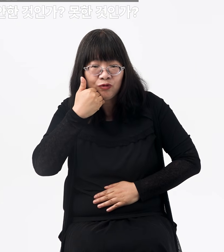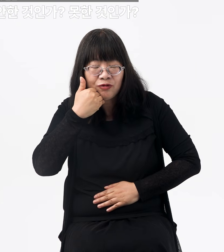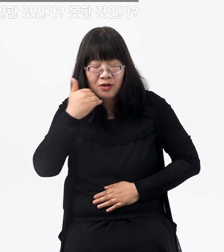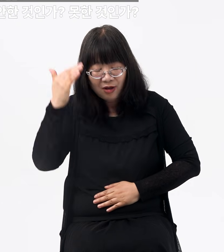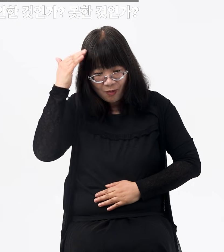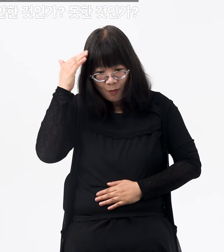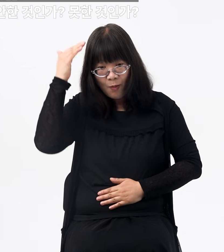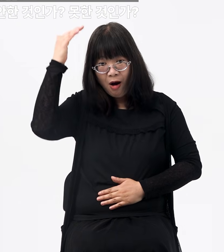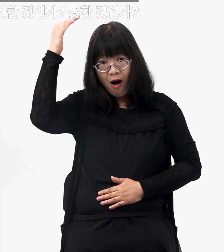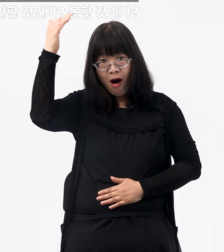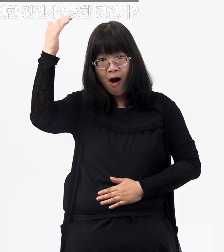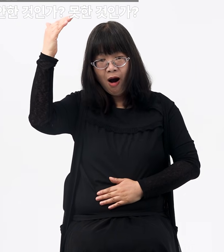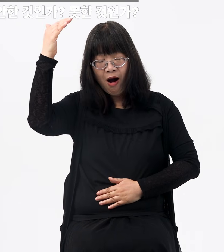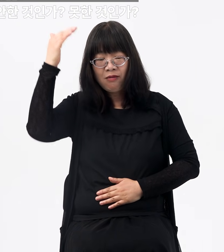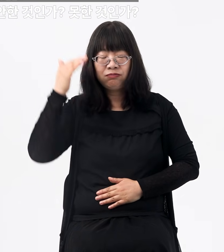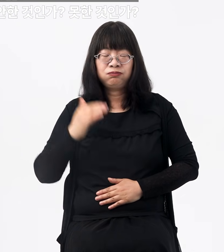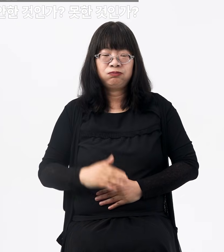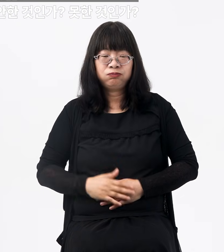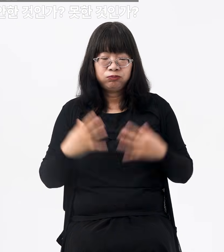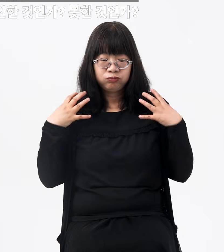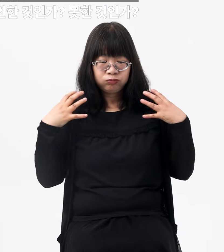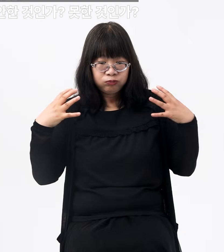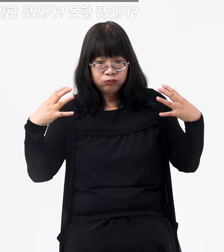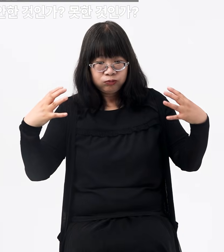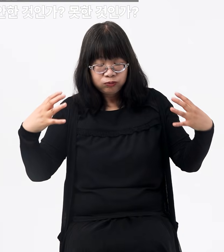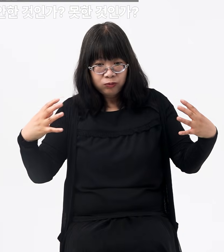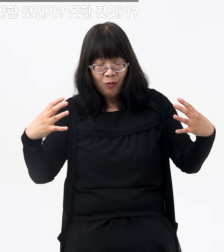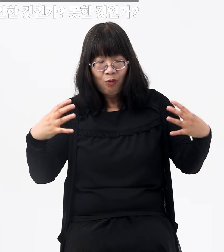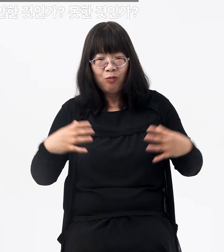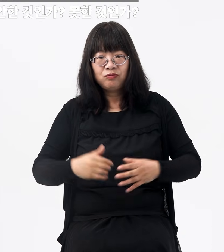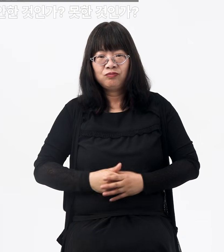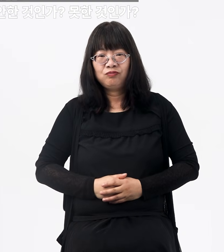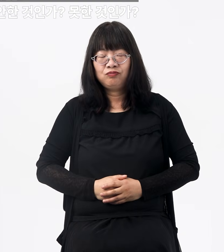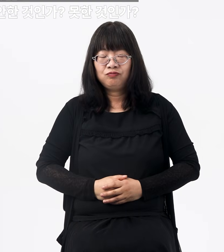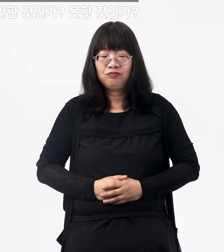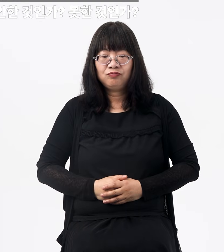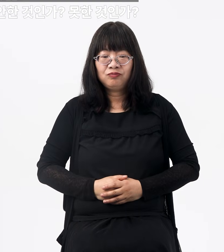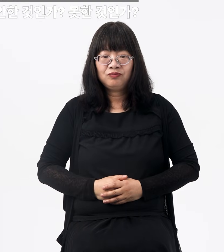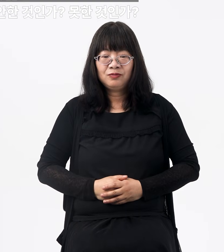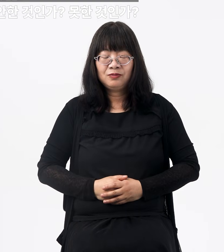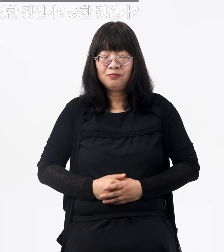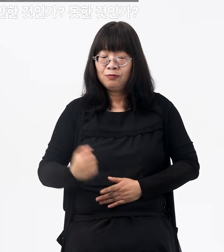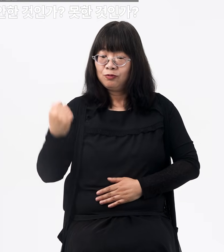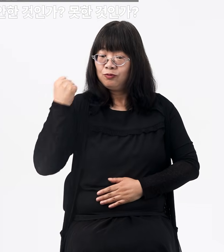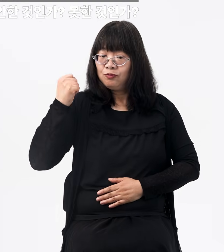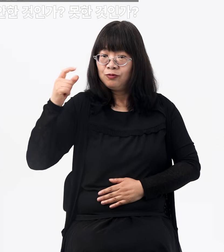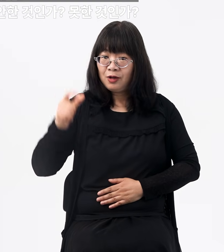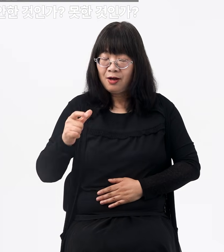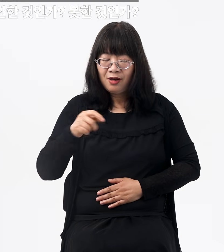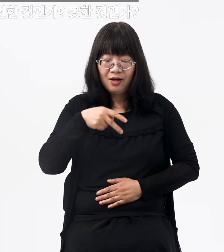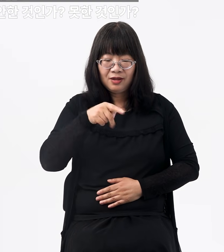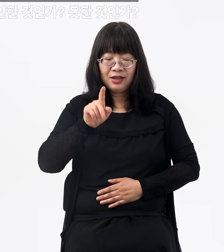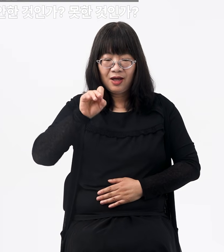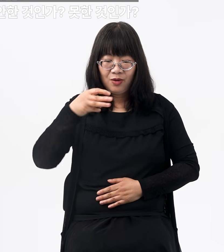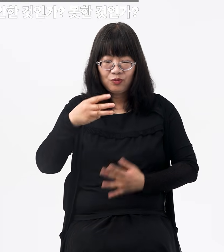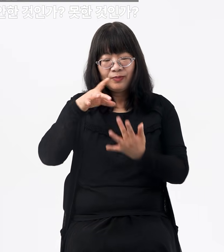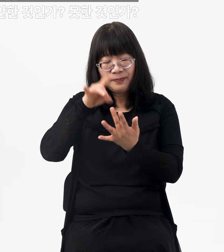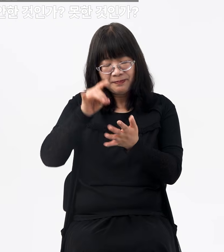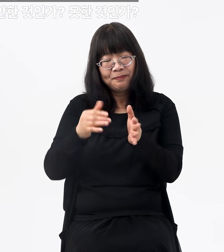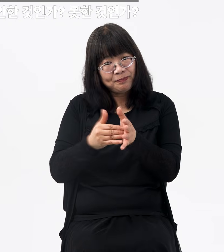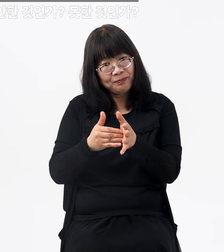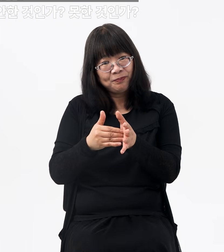중후장대하고 크기로 규모로 말하자면 어디에 내놔도 꿀리지 않을 스펙 좋은 사울을 택했어요.